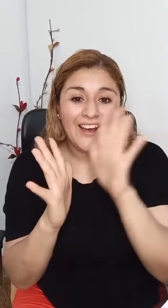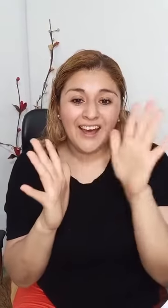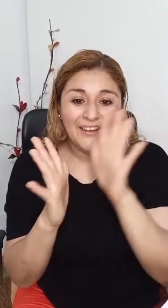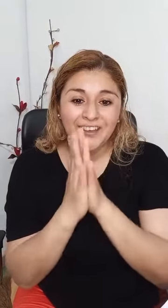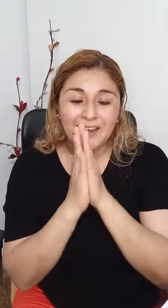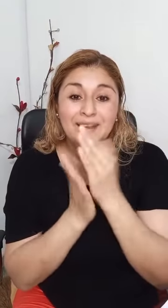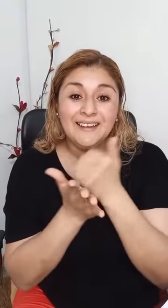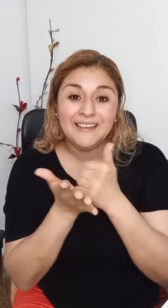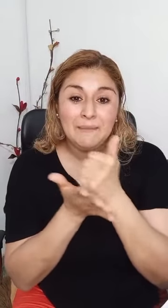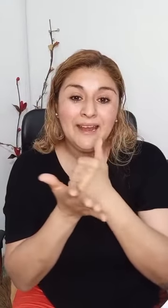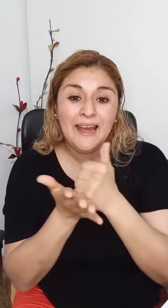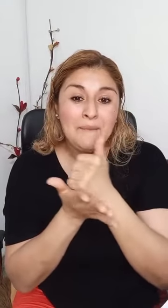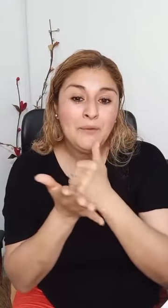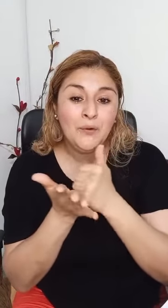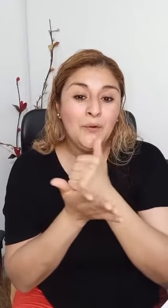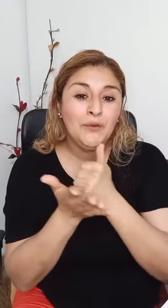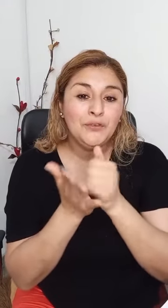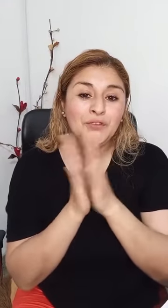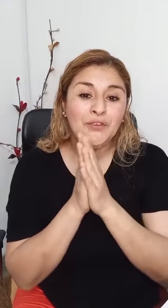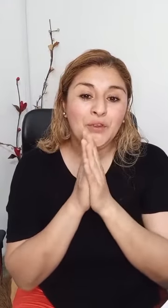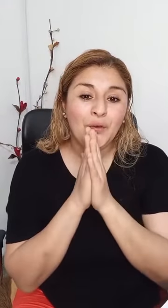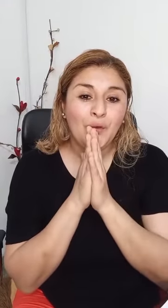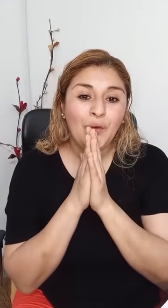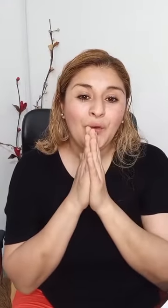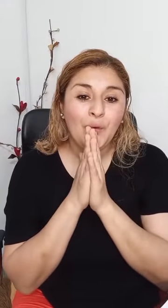A ver, mientras esperamos,